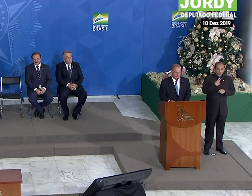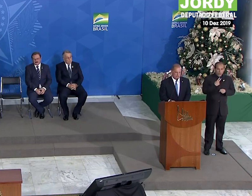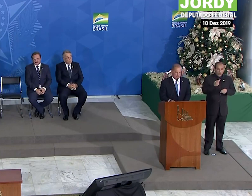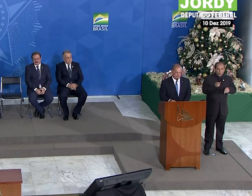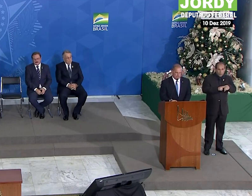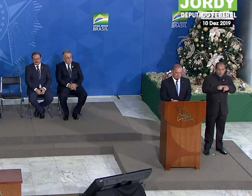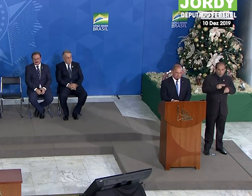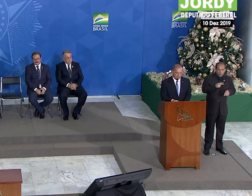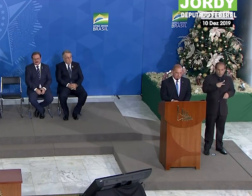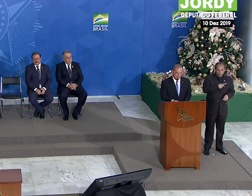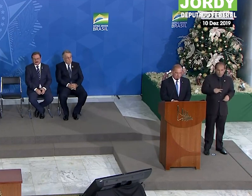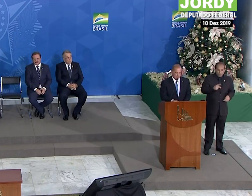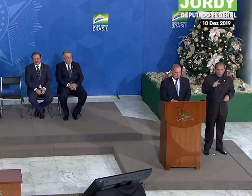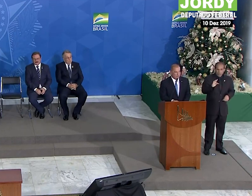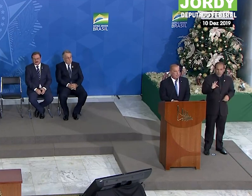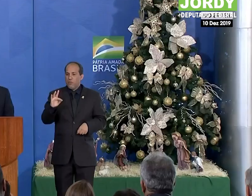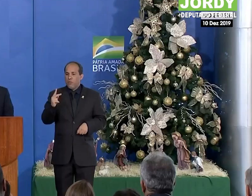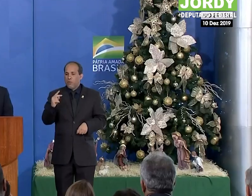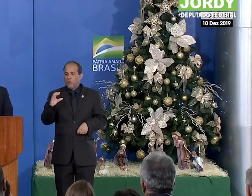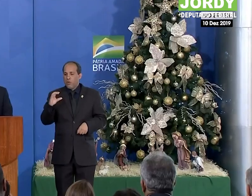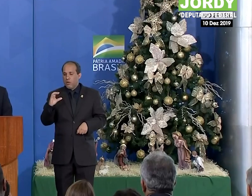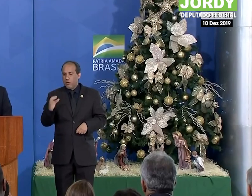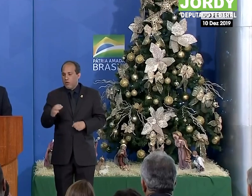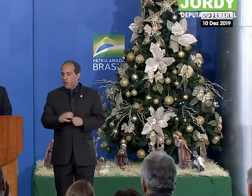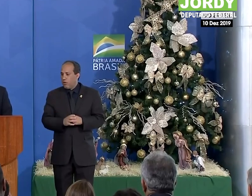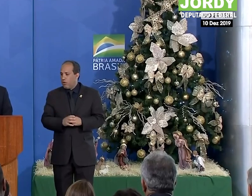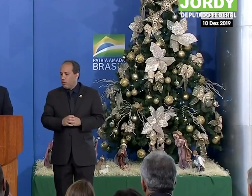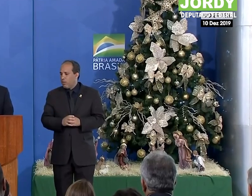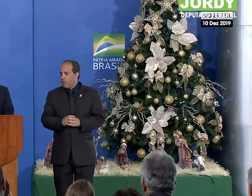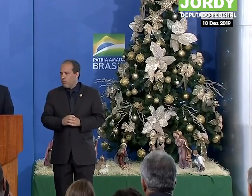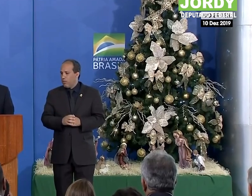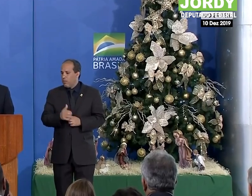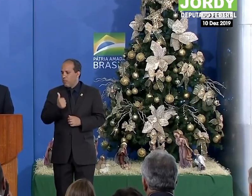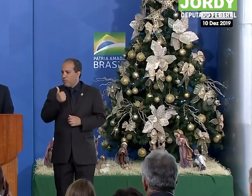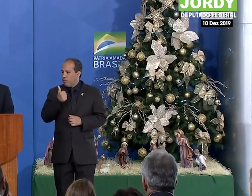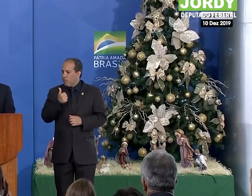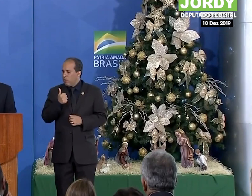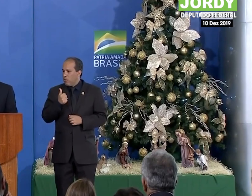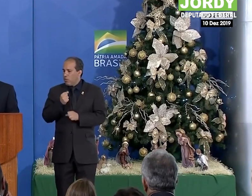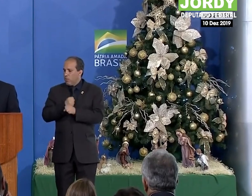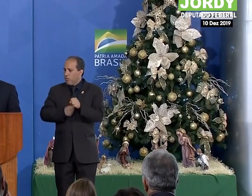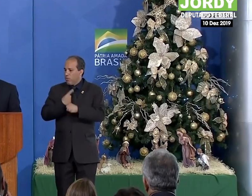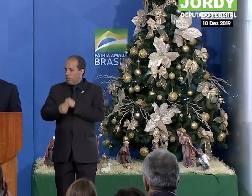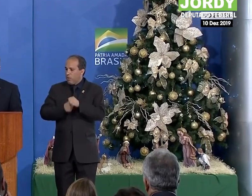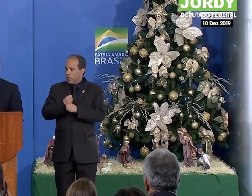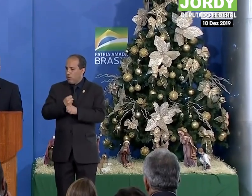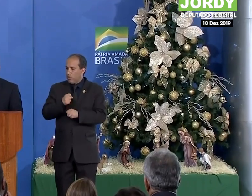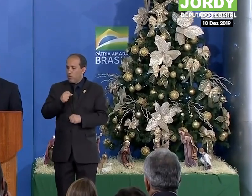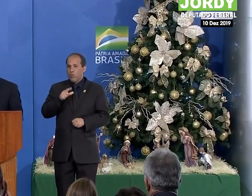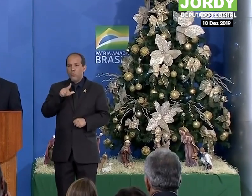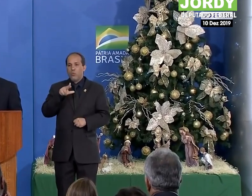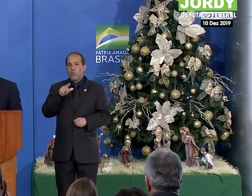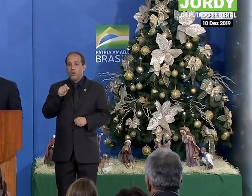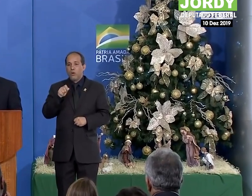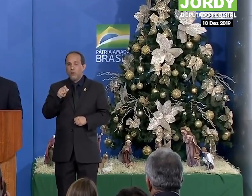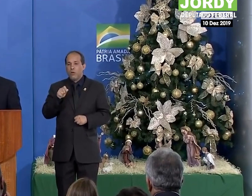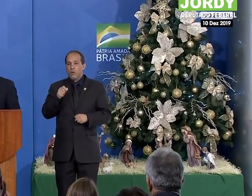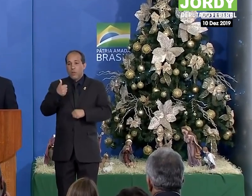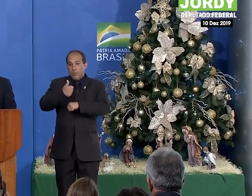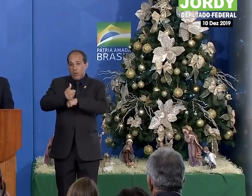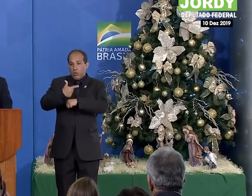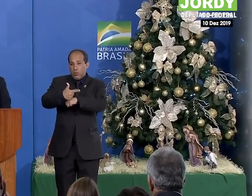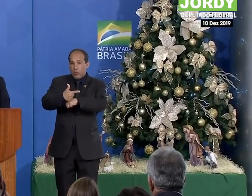e duas invasões primeiro ano do governo lula duzentos e vinte e duas invasões segundo